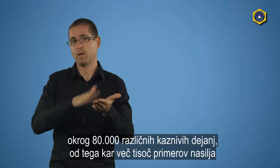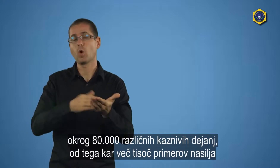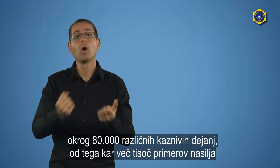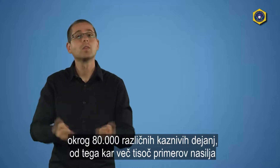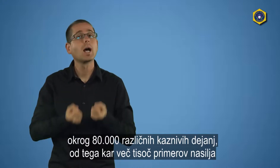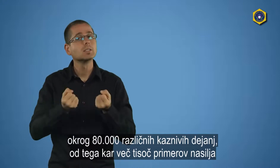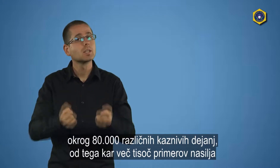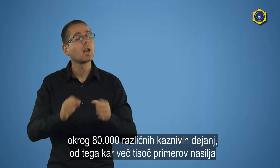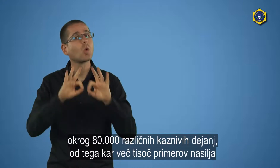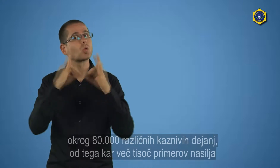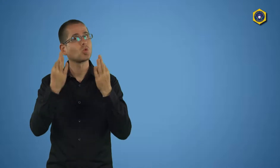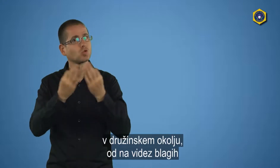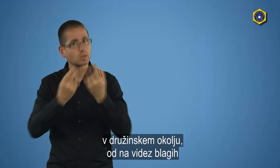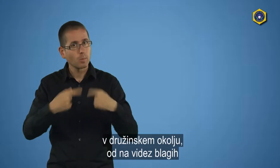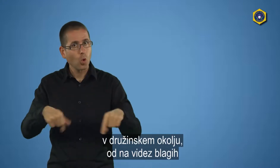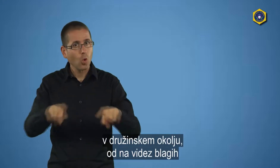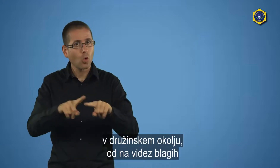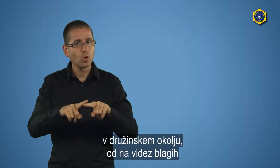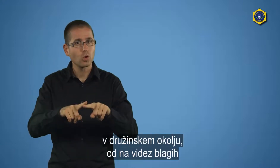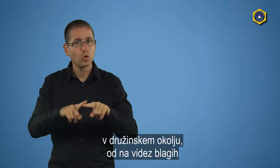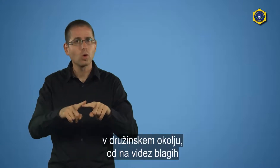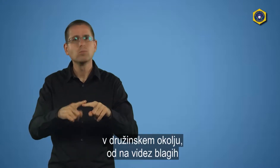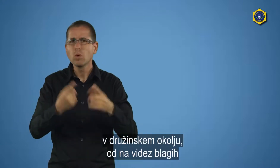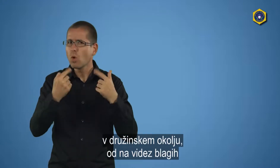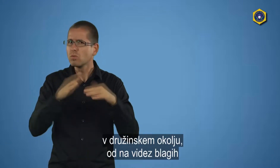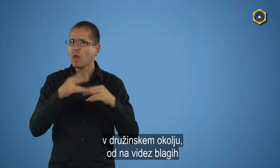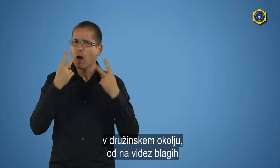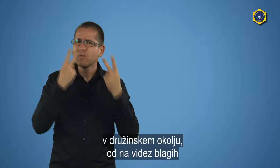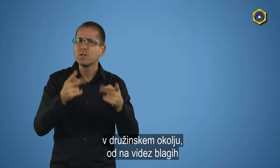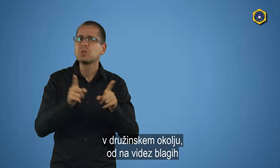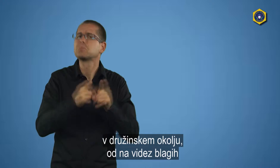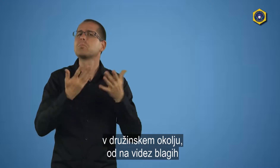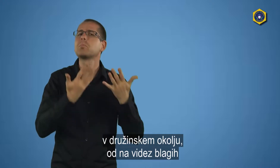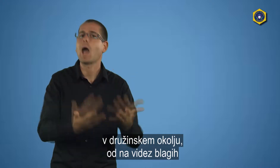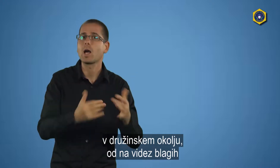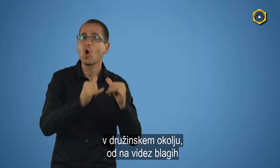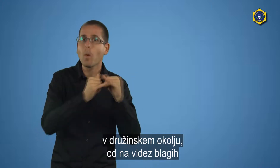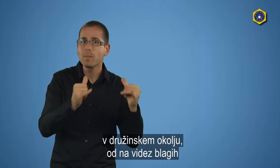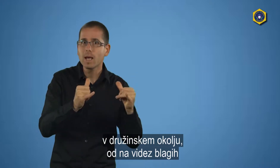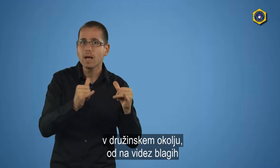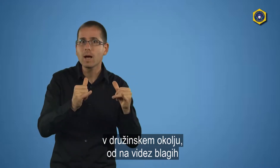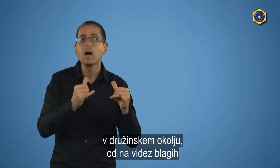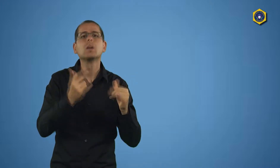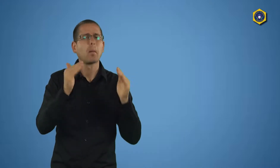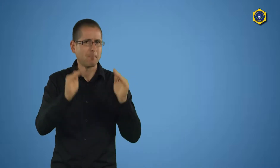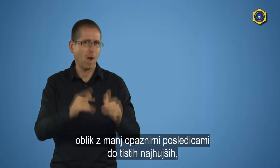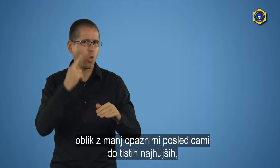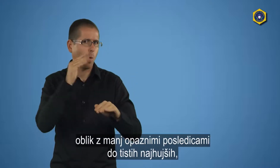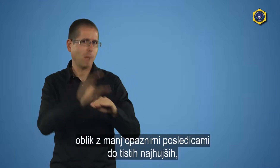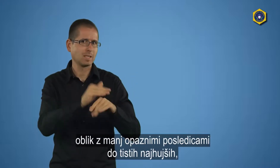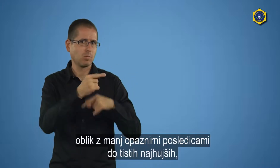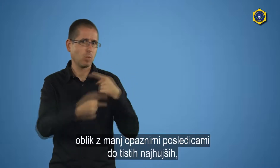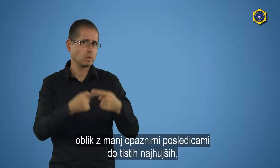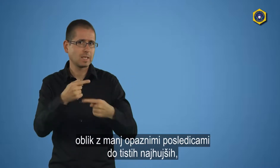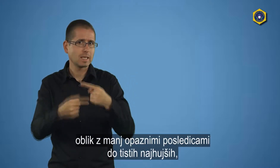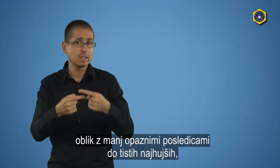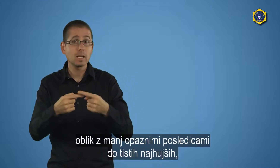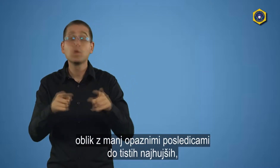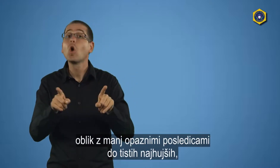nasilja v družinskem okolju, od na videz blagih oblik z manj opaznimi posledicami do tistih najhujših,